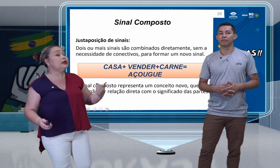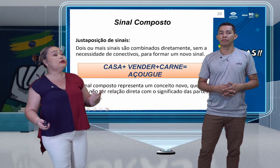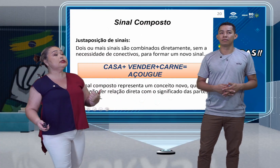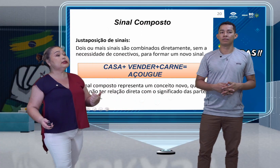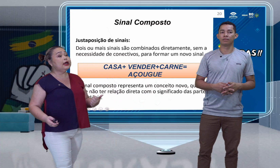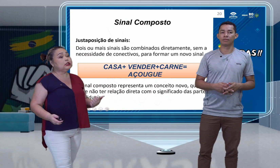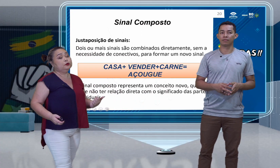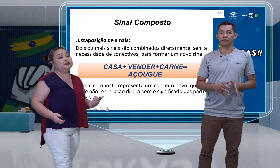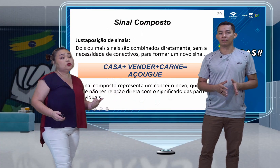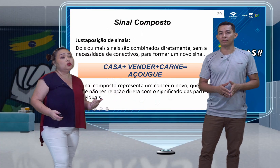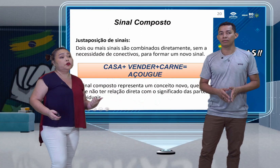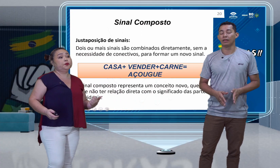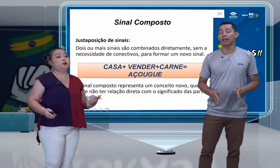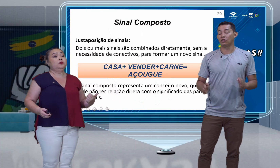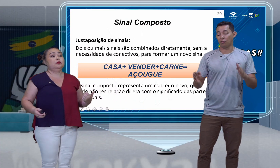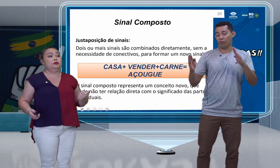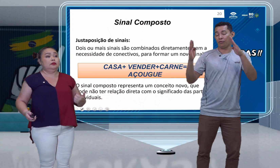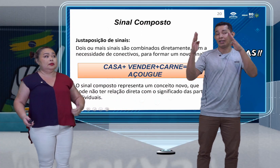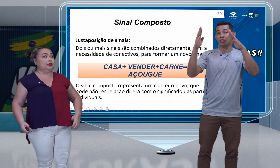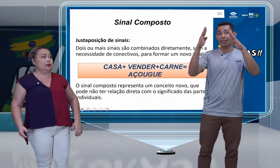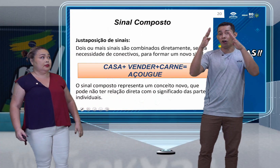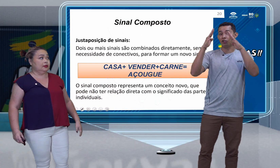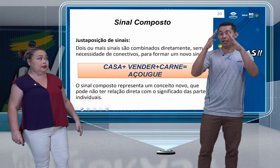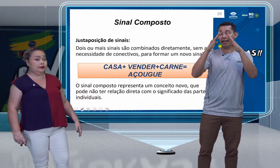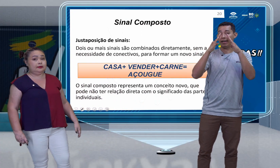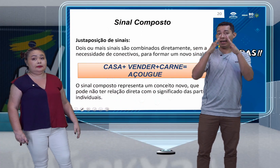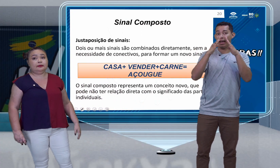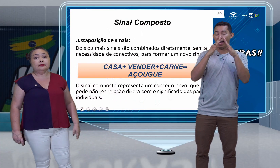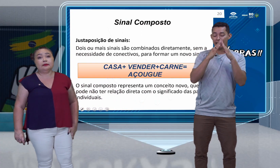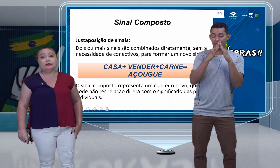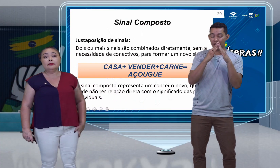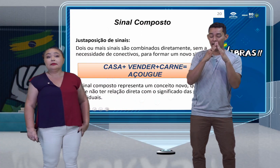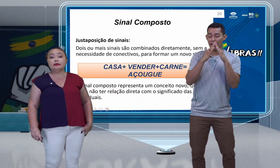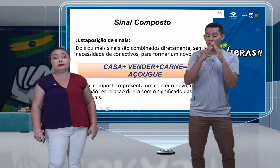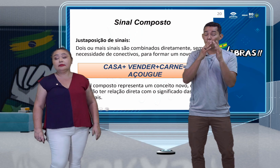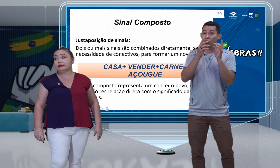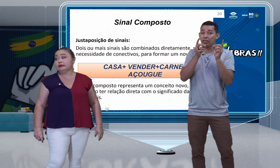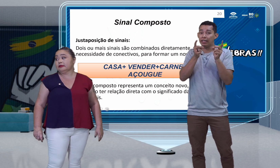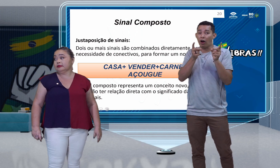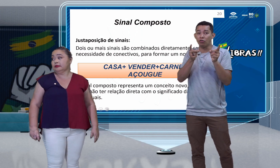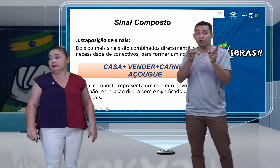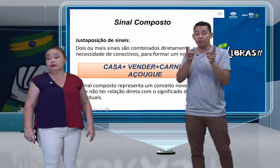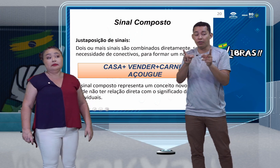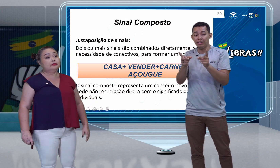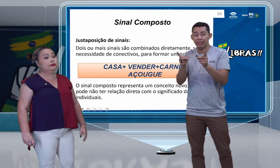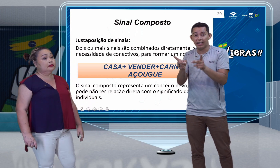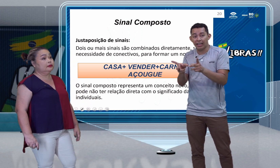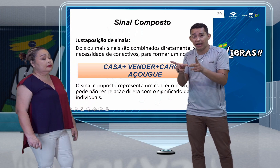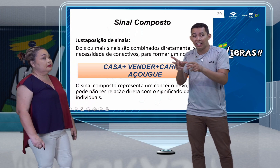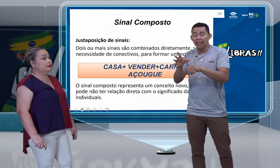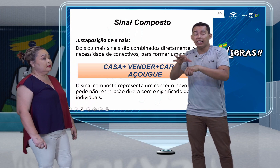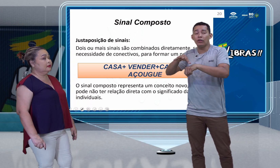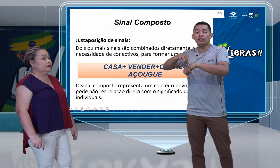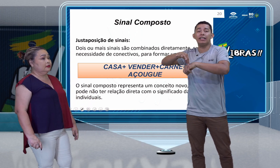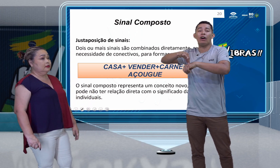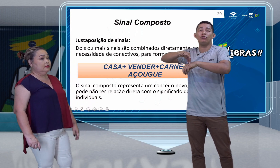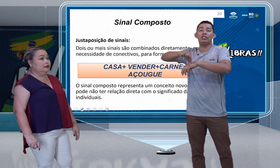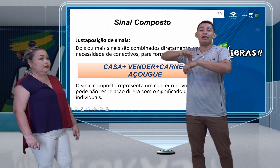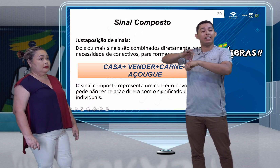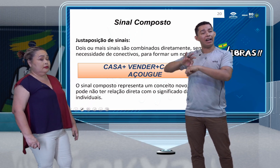língua de sinais, professor? Então, eu faço o sinal de casa, o sinal de vender e o sinal de